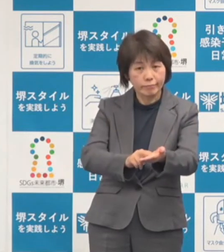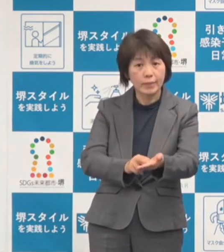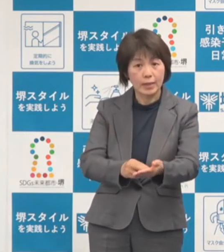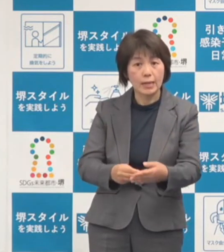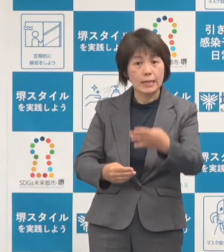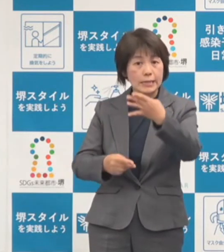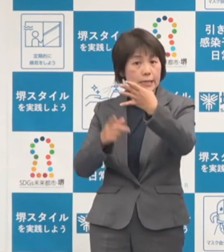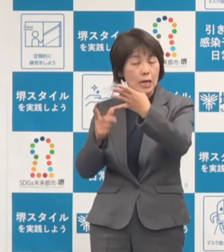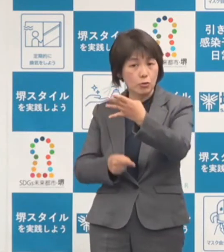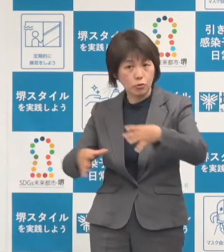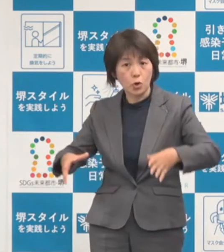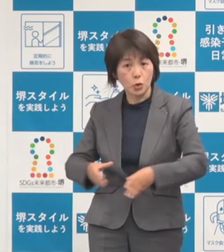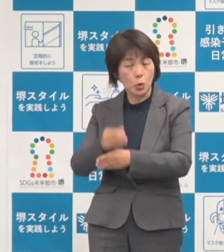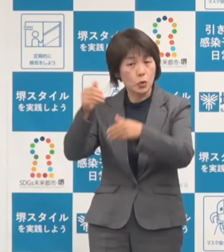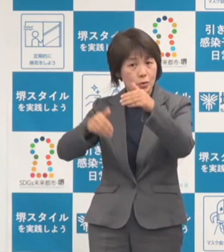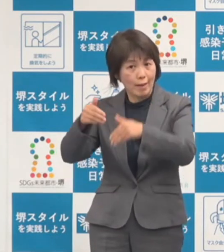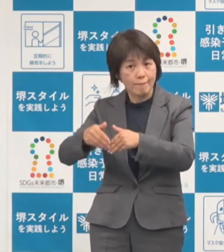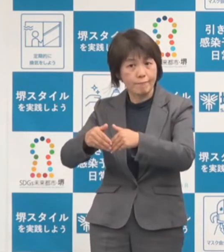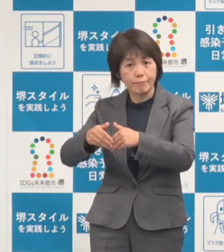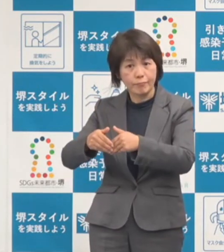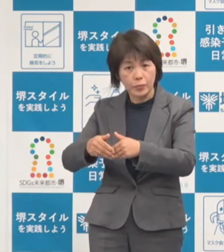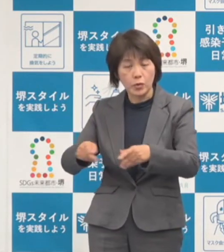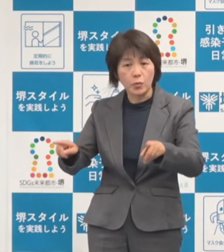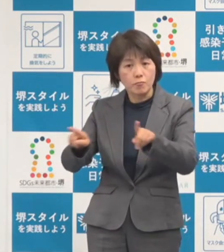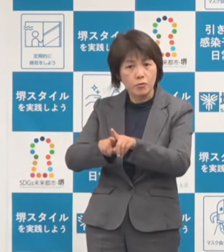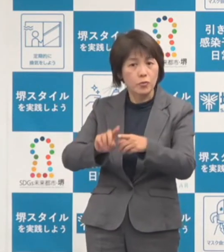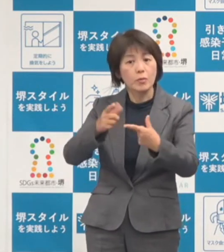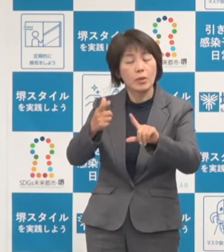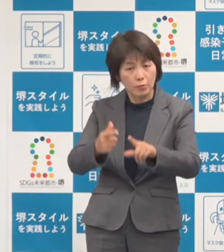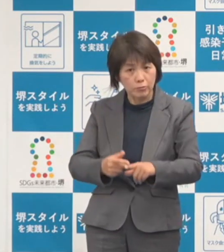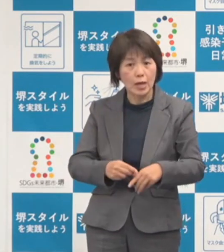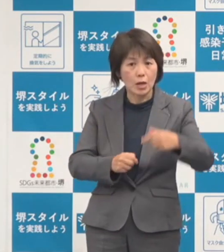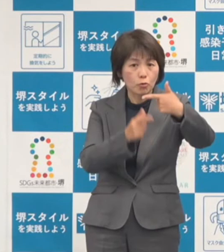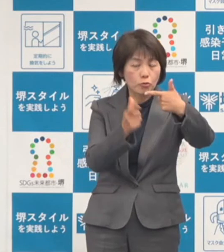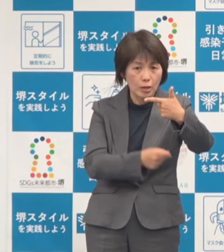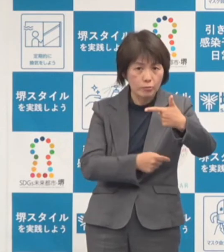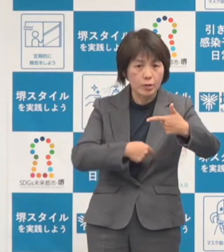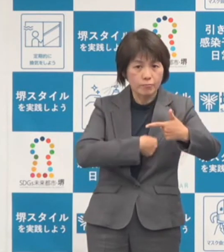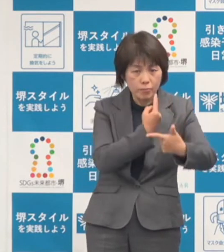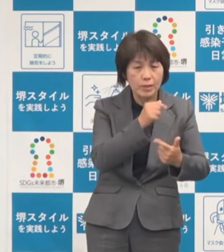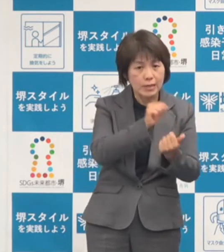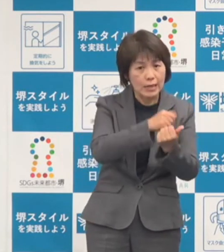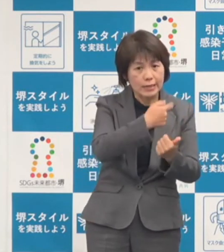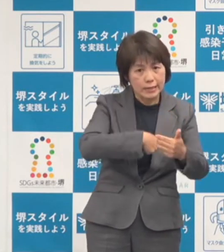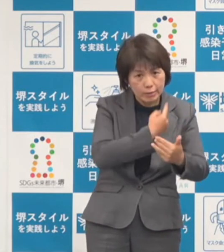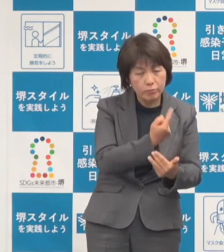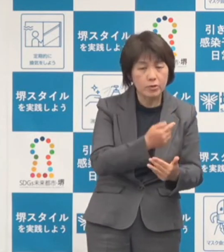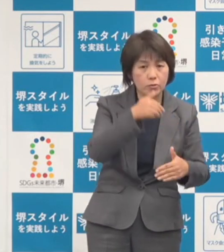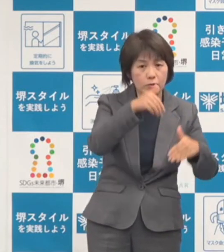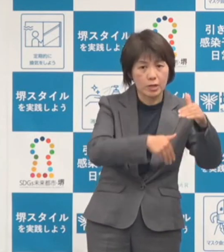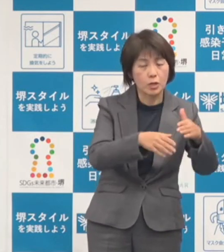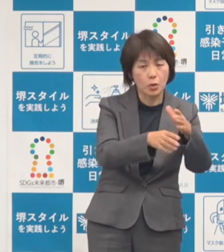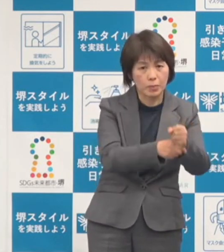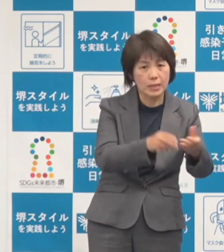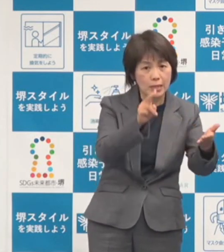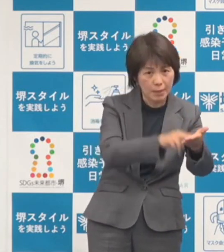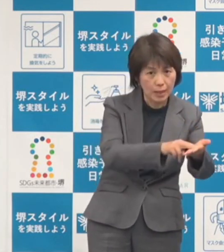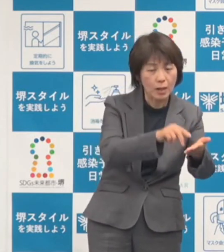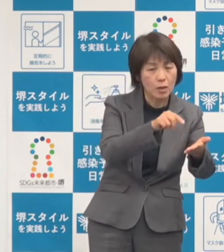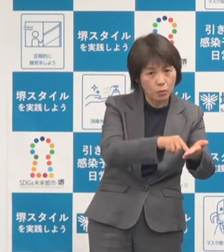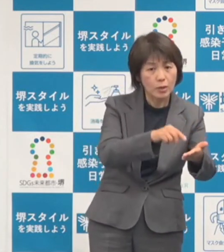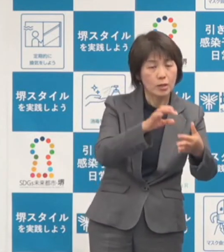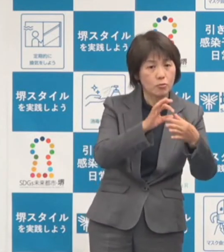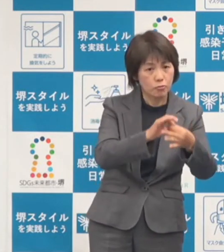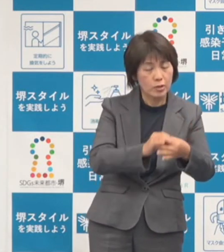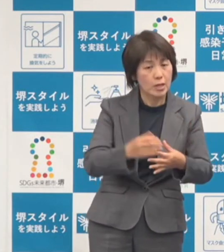6月に単独実施することを決めたことについての感想をお願いします。 はい、これ今もういいん